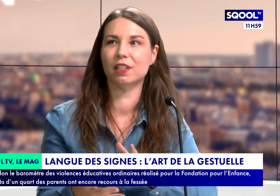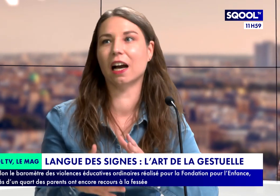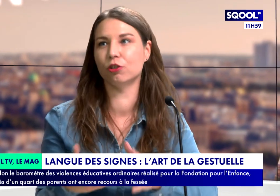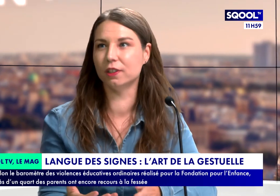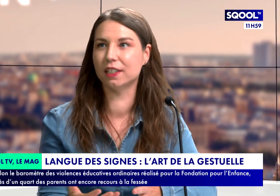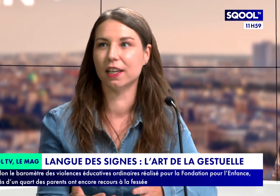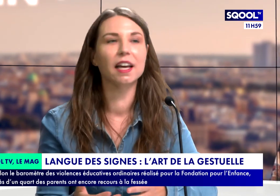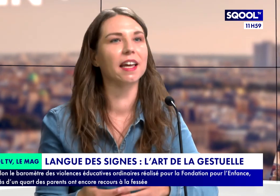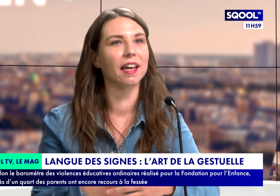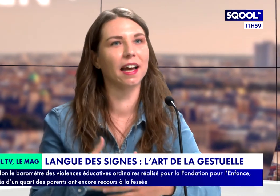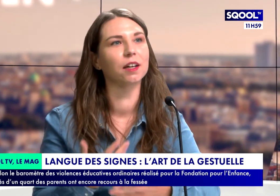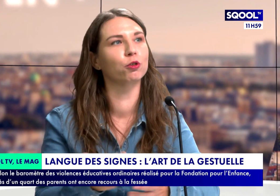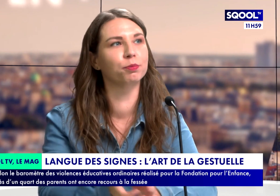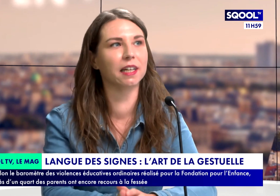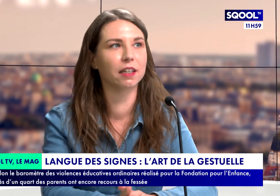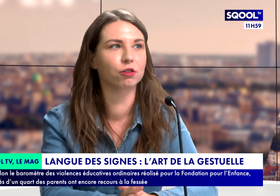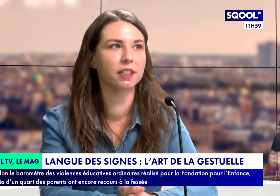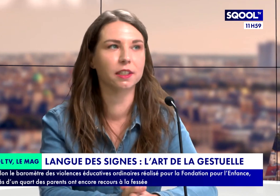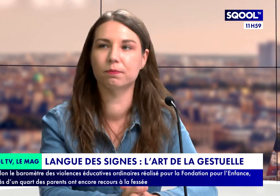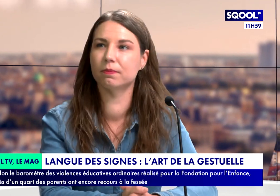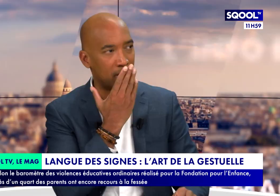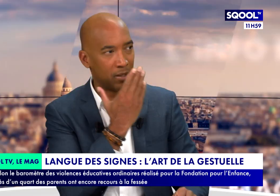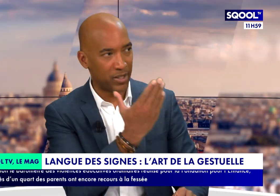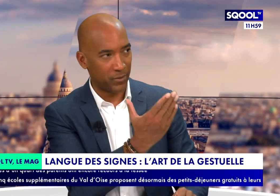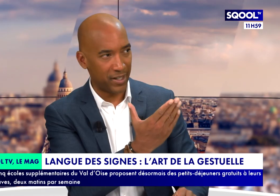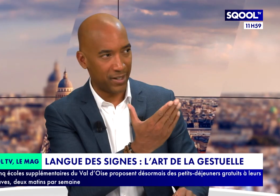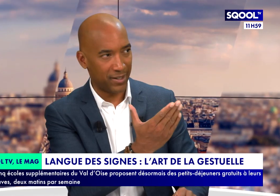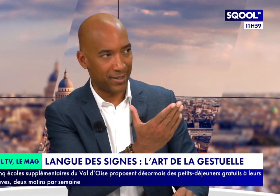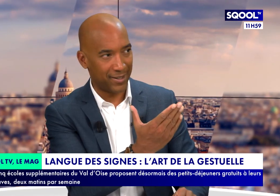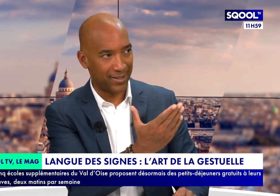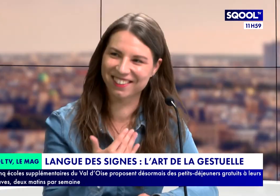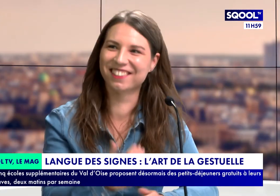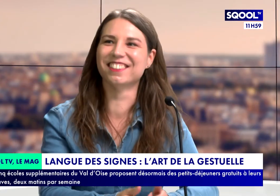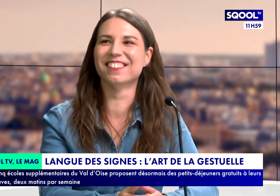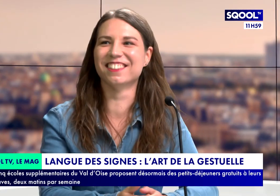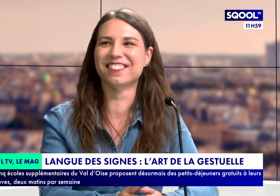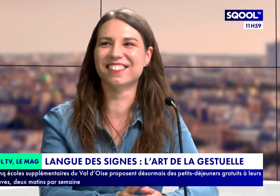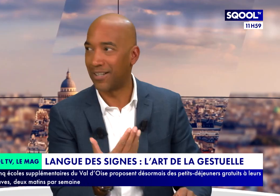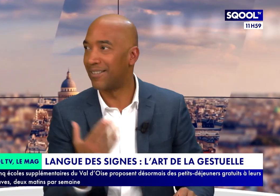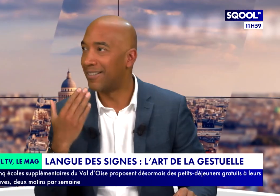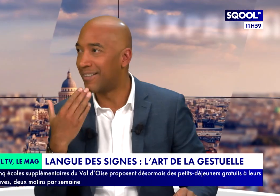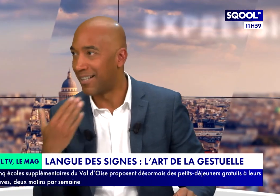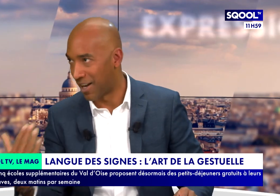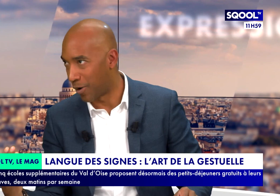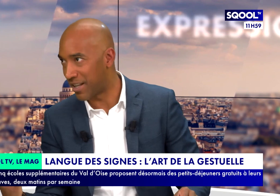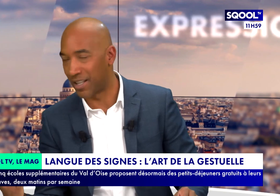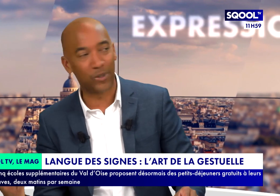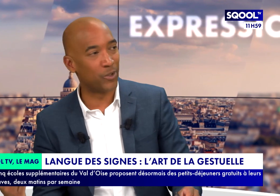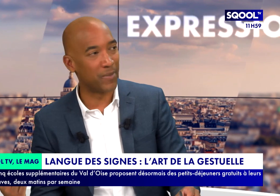à communiquer et être beaucoup plus à l'aise au quotidien. C'est comme ça qu fait ? C'est à ce niveau-là. – Un grand merci à toutes les deux. Merci